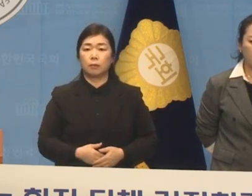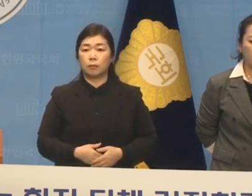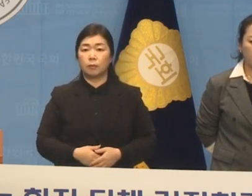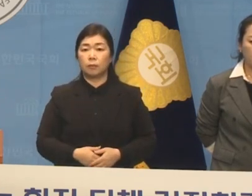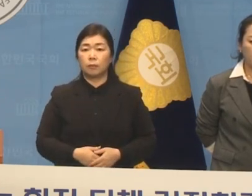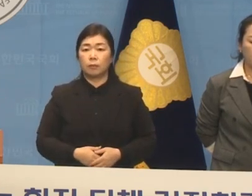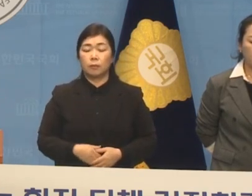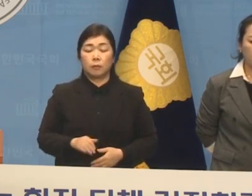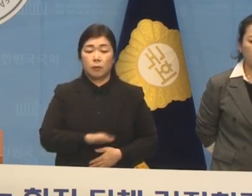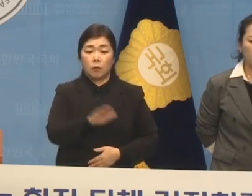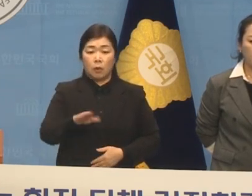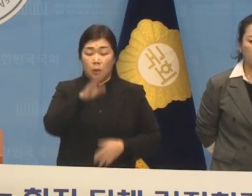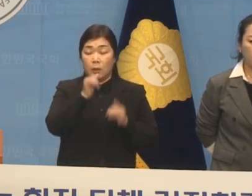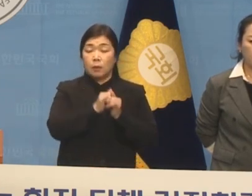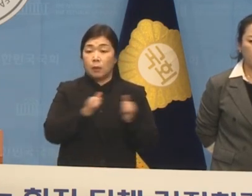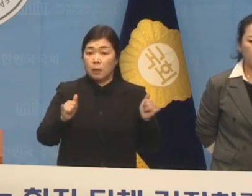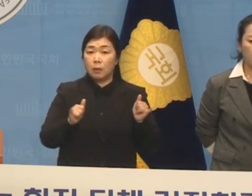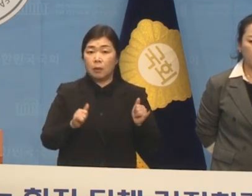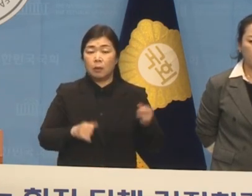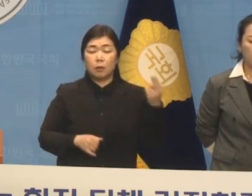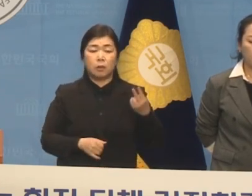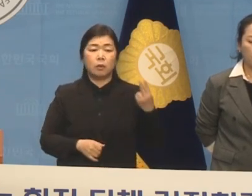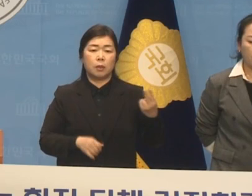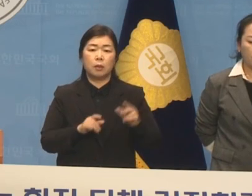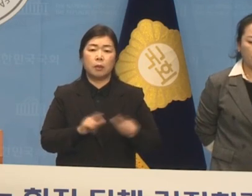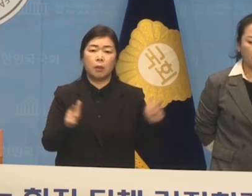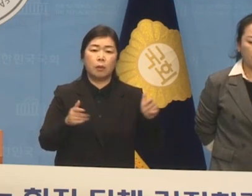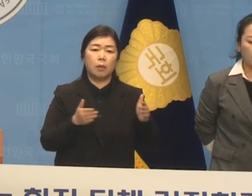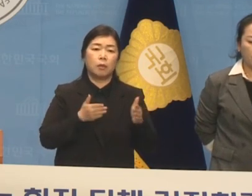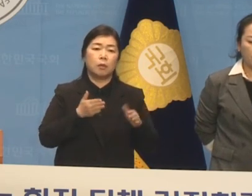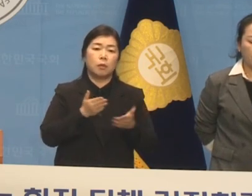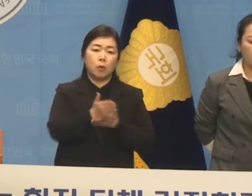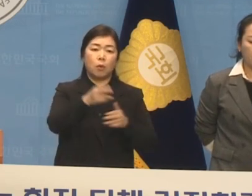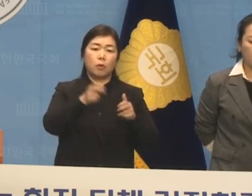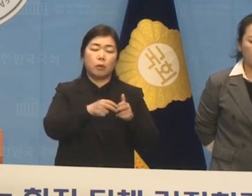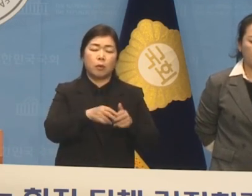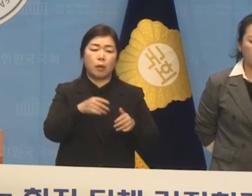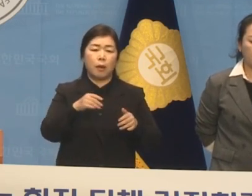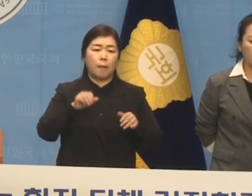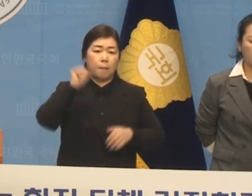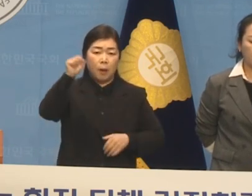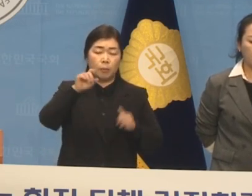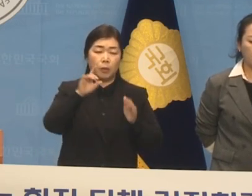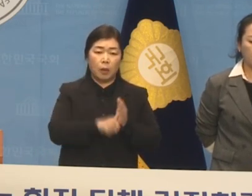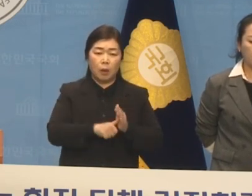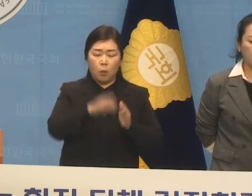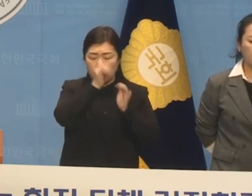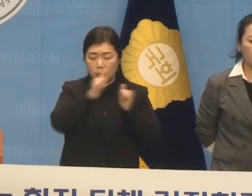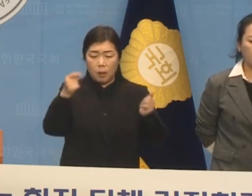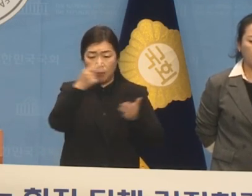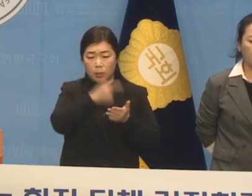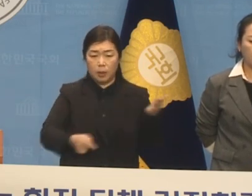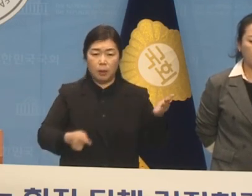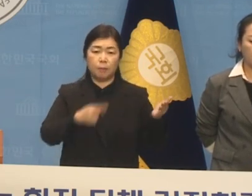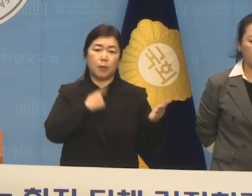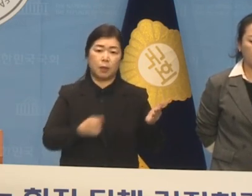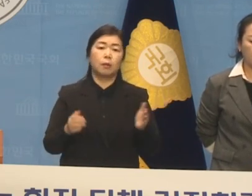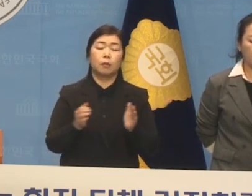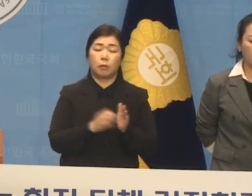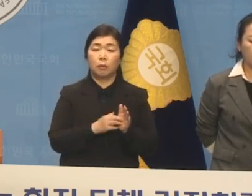저희 환자들은 2002년 전공의 파업 때 환자들의 피해만으로도 충분히